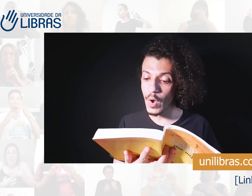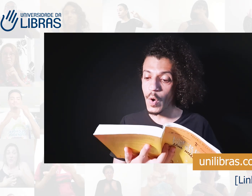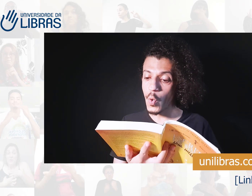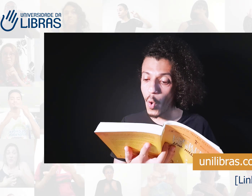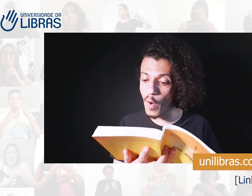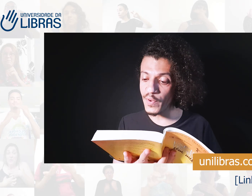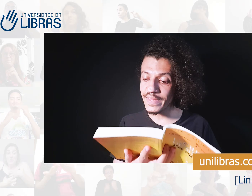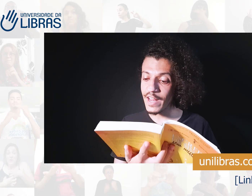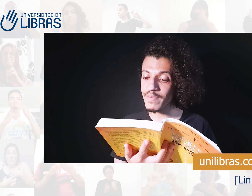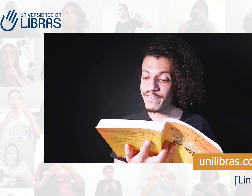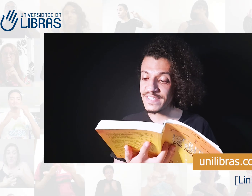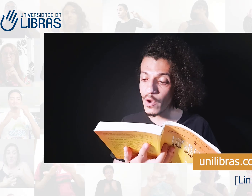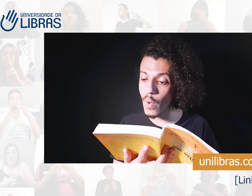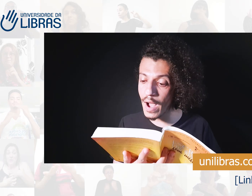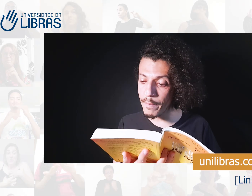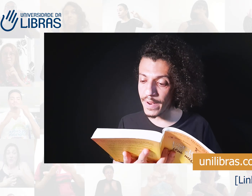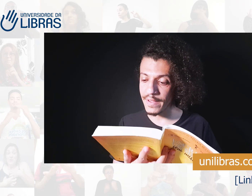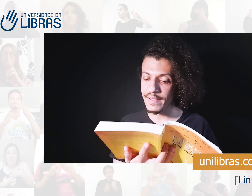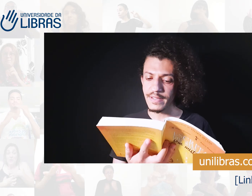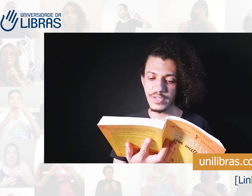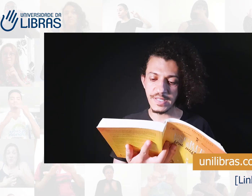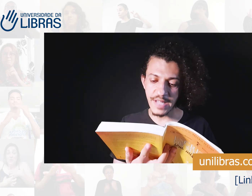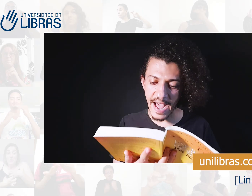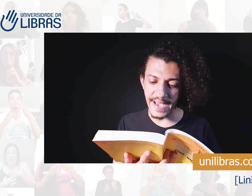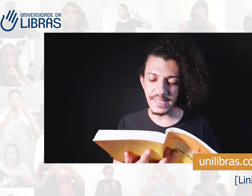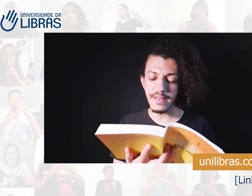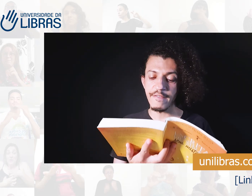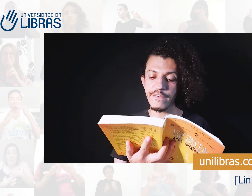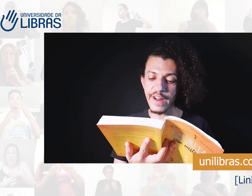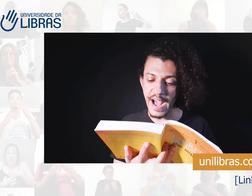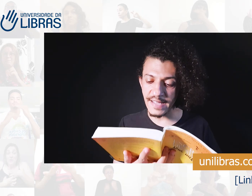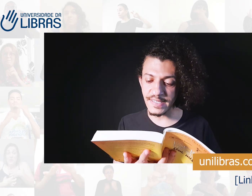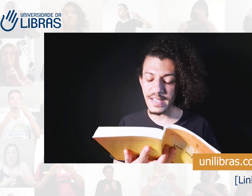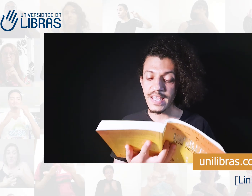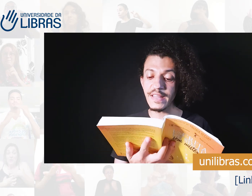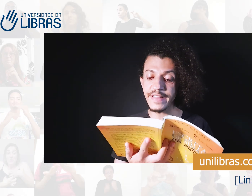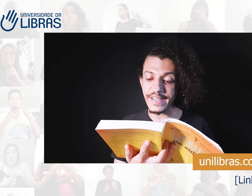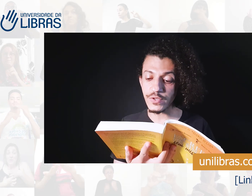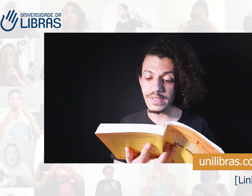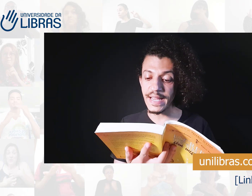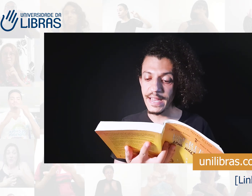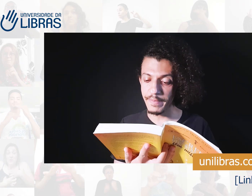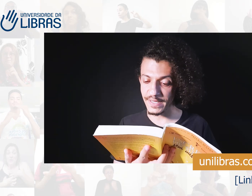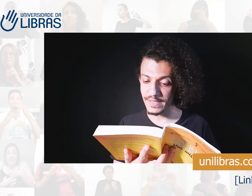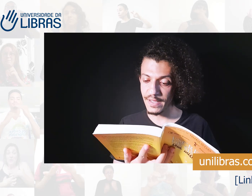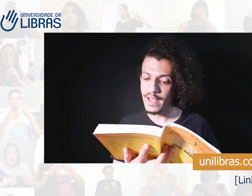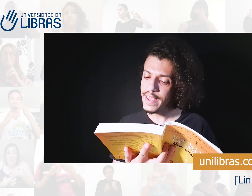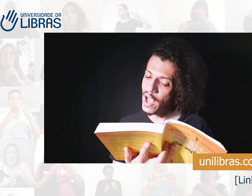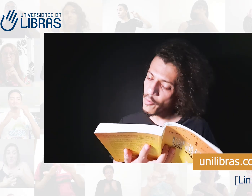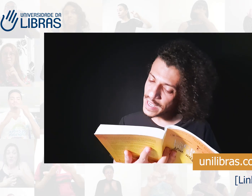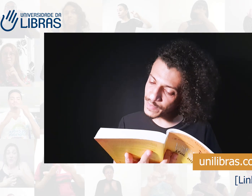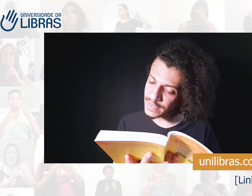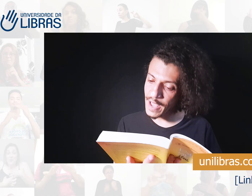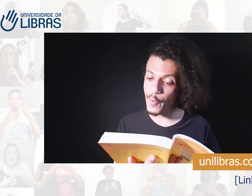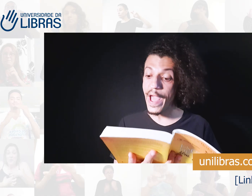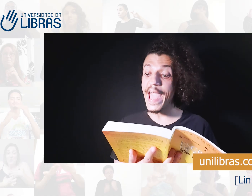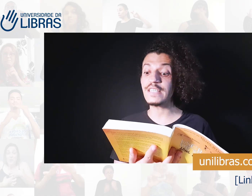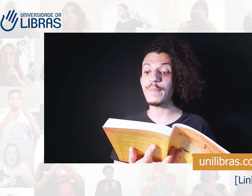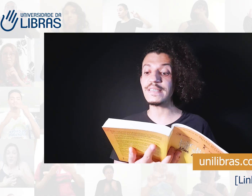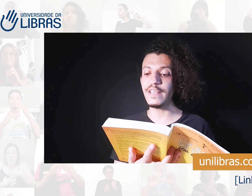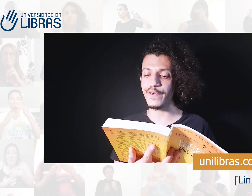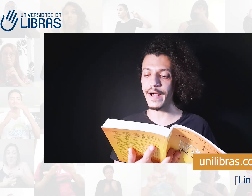descobrir como ter uma visão ampla de sinais, frases e textos em Libras, e ao mesmo